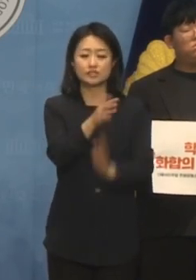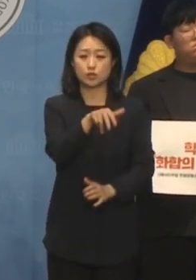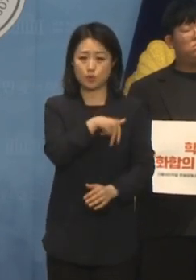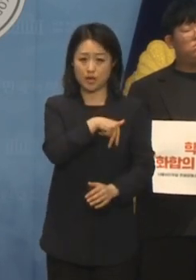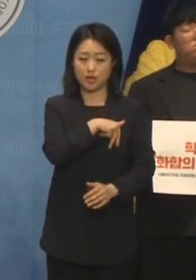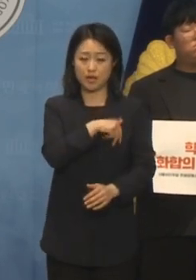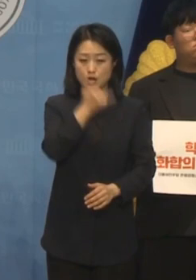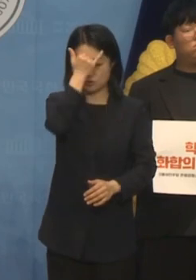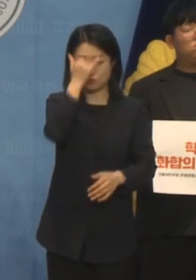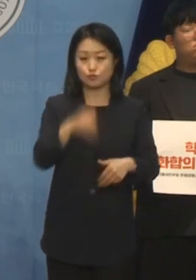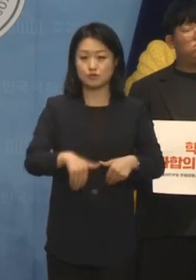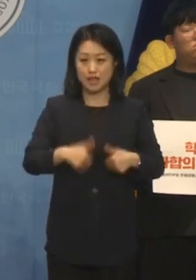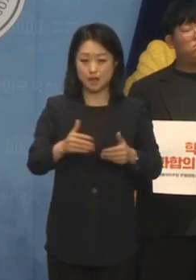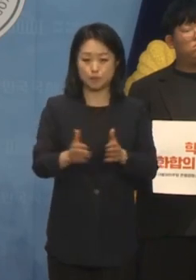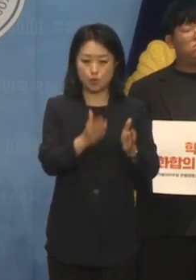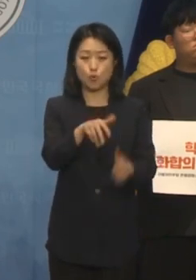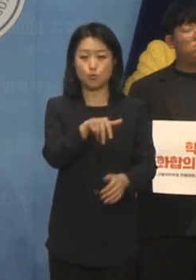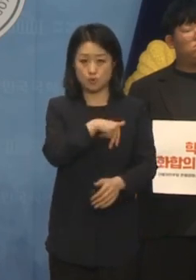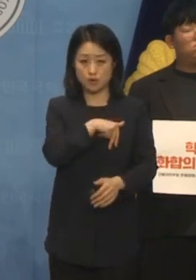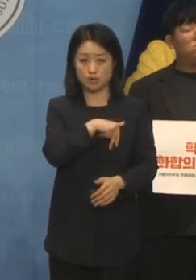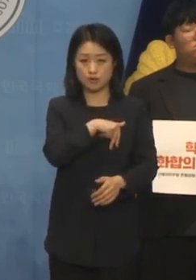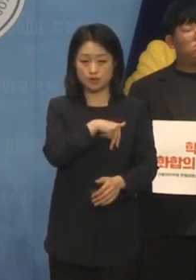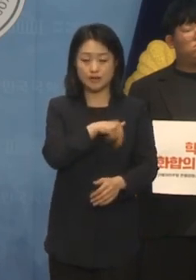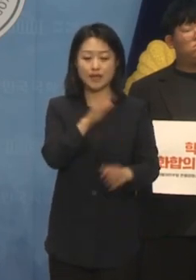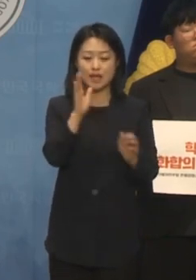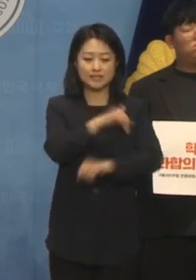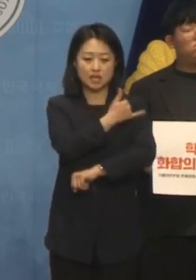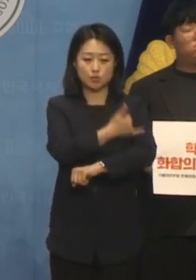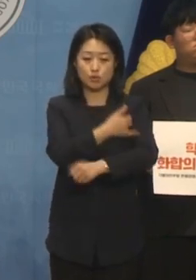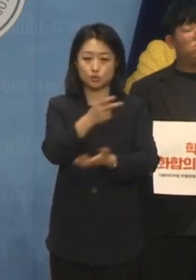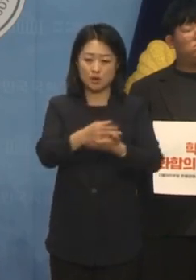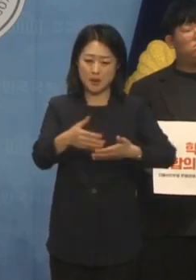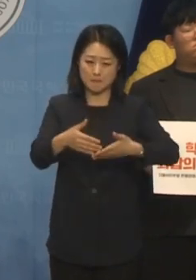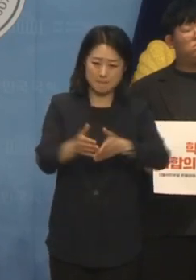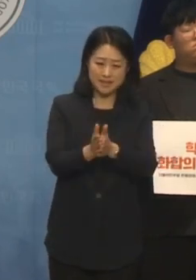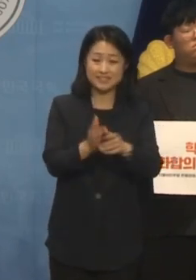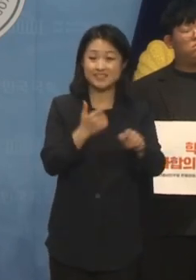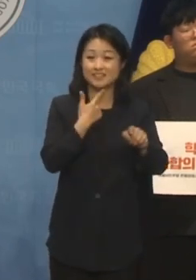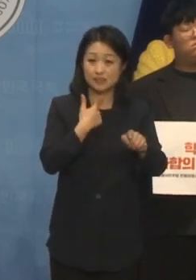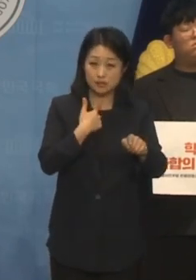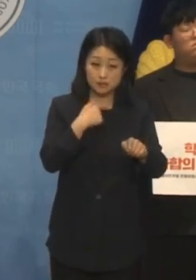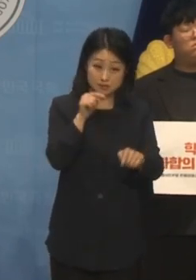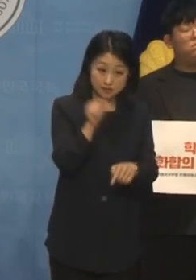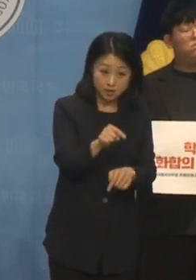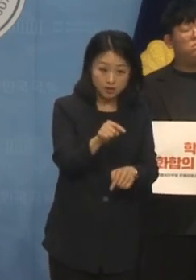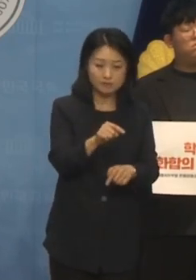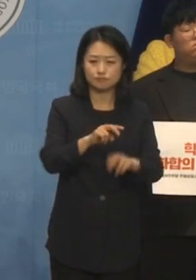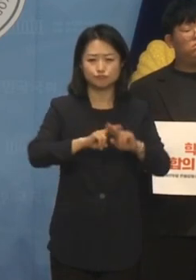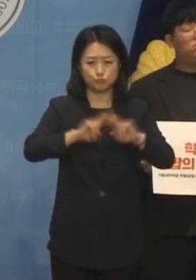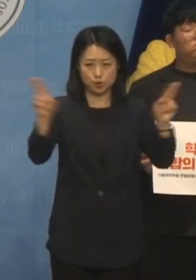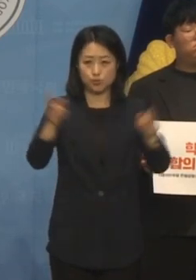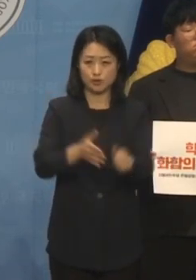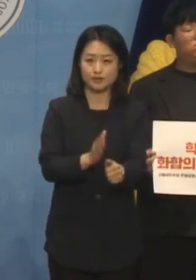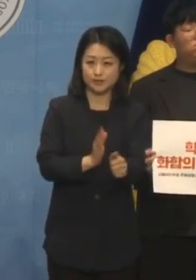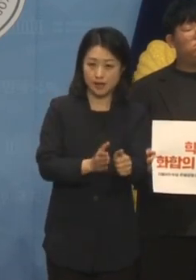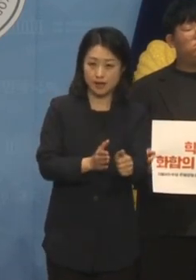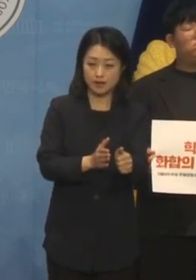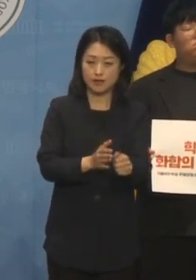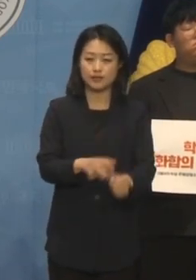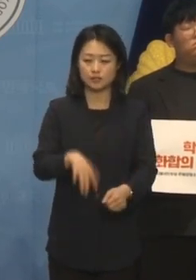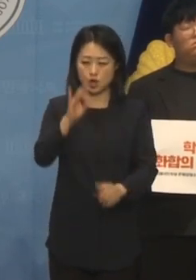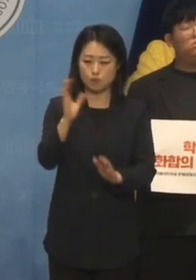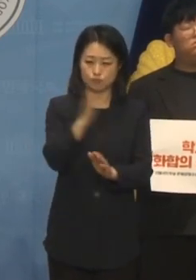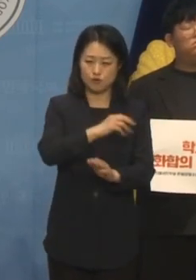서울시의회나 충남도의회나 학생인권조례 폐지를 다시 철회하고 원점으로